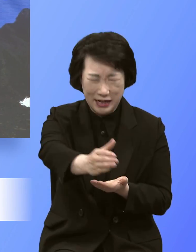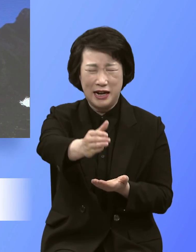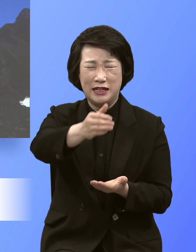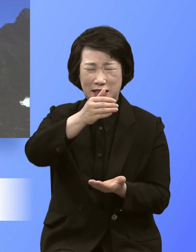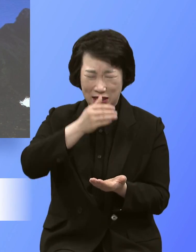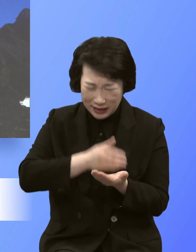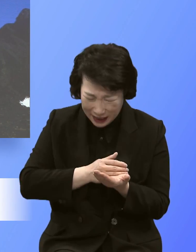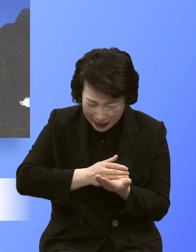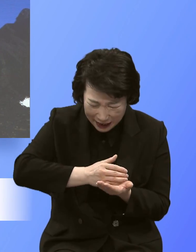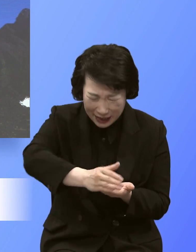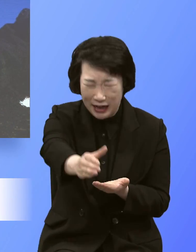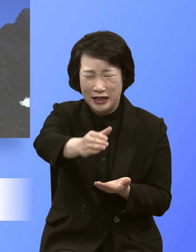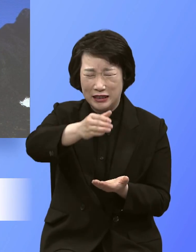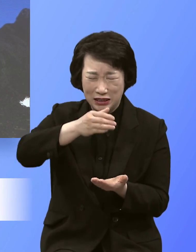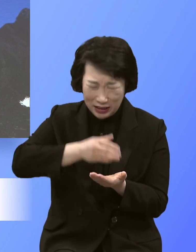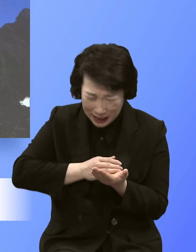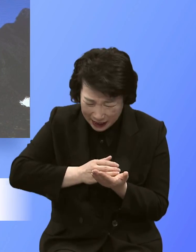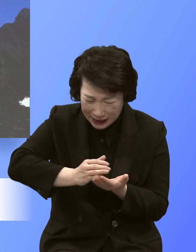떠나가라.